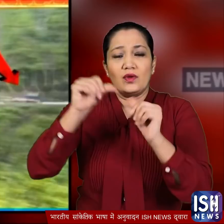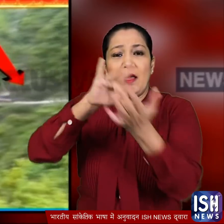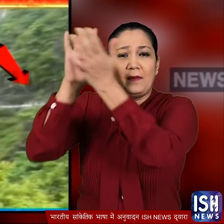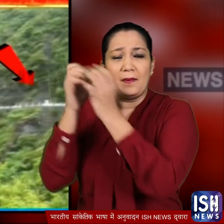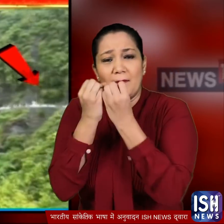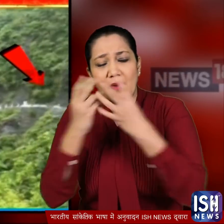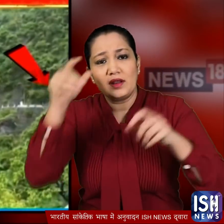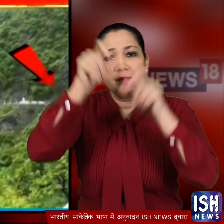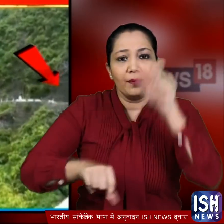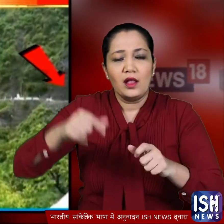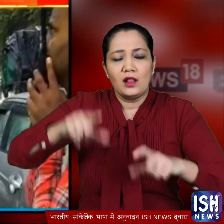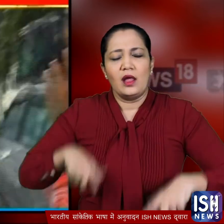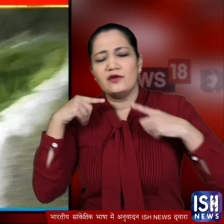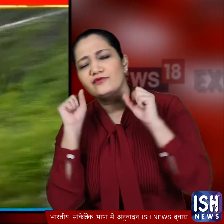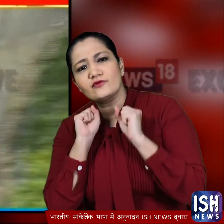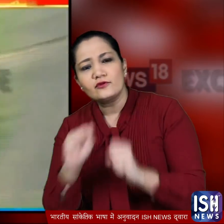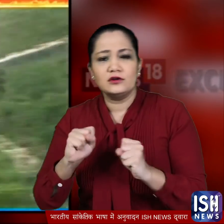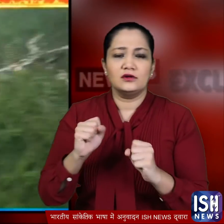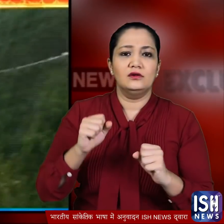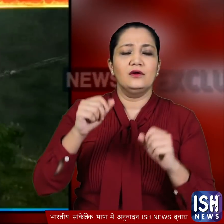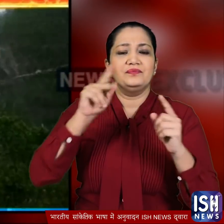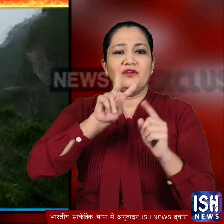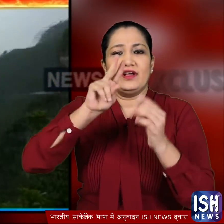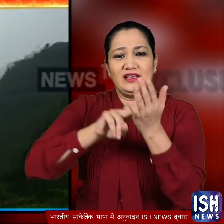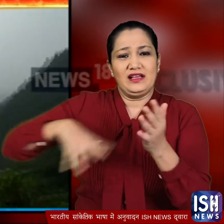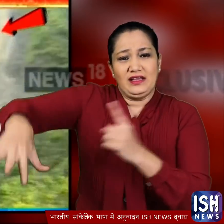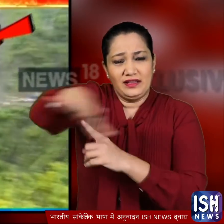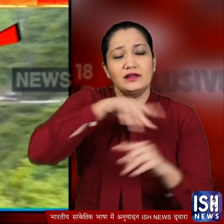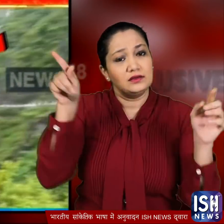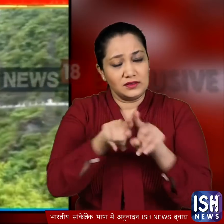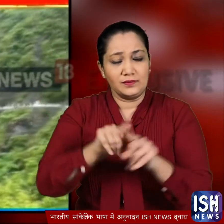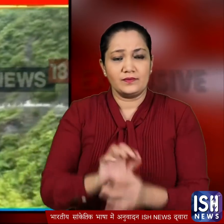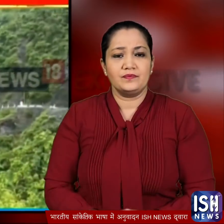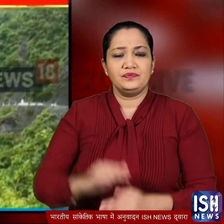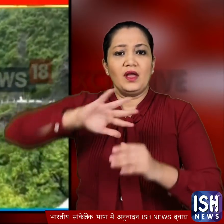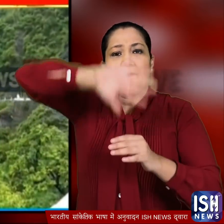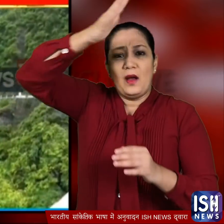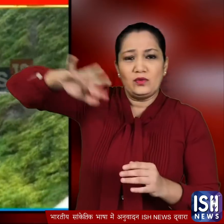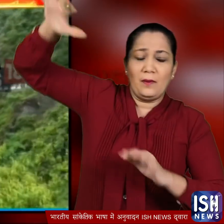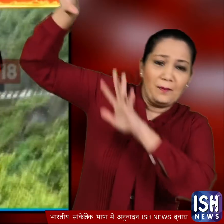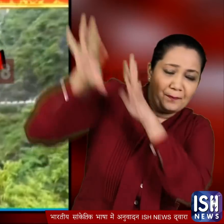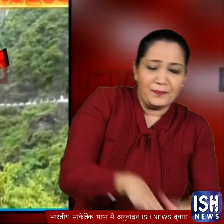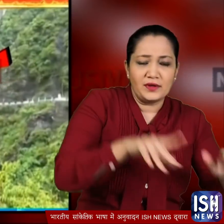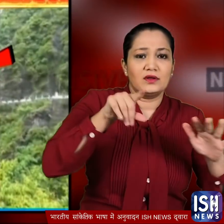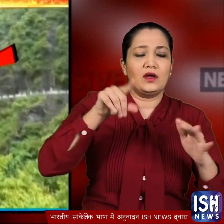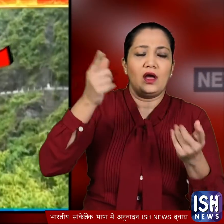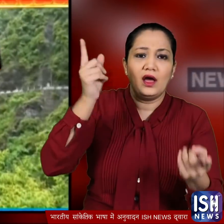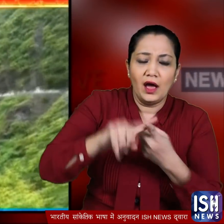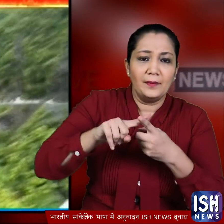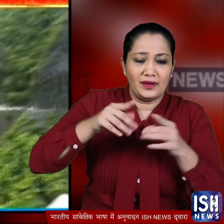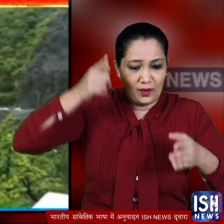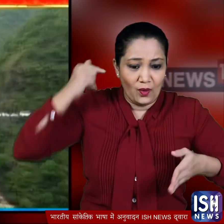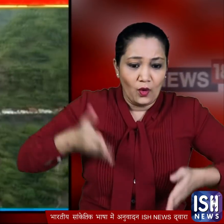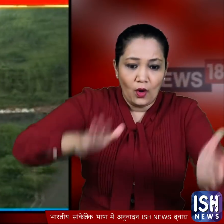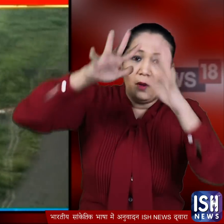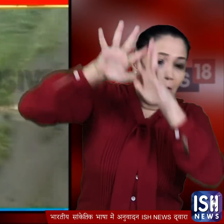इलाकों में लोगों की मुसीबतें भी बढ़ा दी। वहां के विकास नगर से ऐसी ही तस्वीरें सामने आईं, जहां पहाड़ खिसकने की वजह से रास्ते का एक हिस्सा पूरी तरह